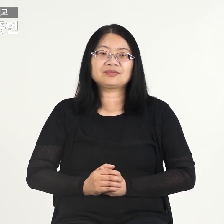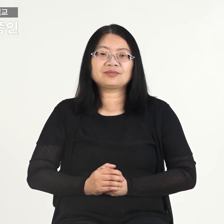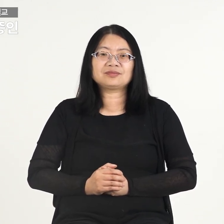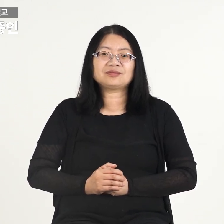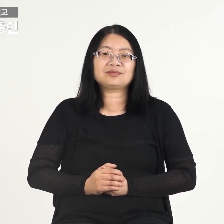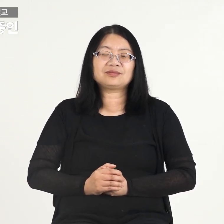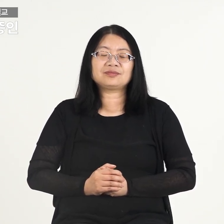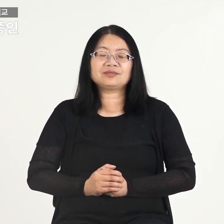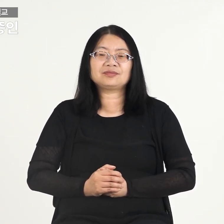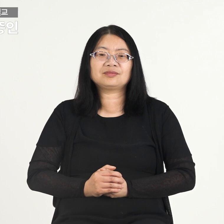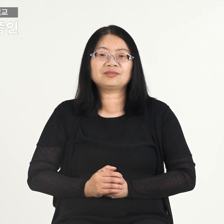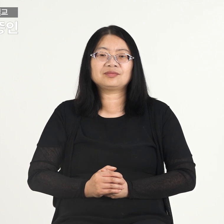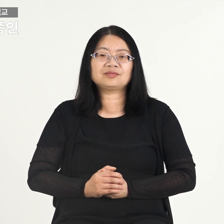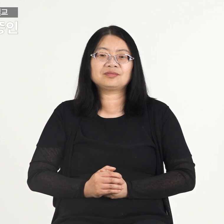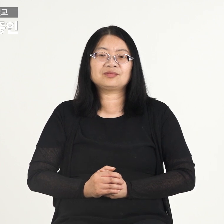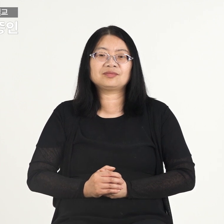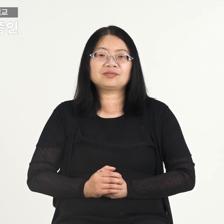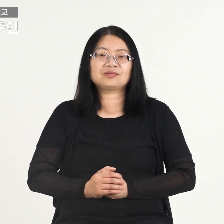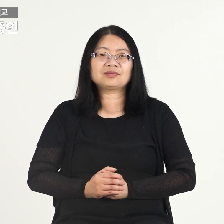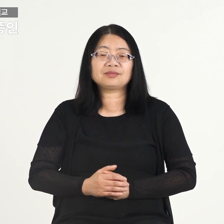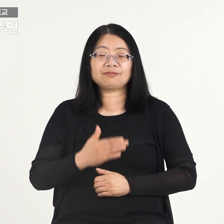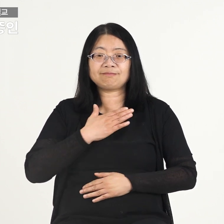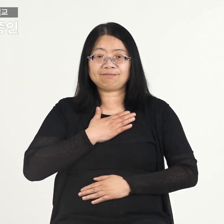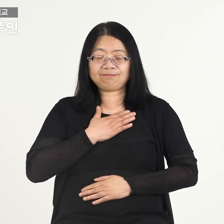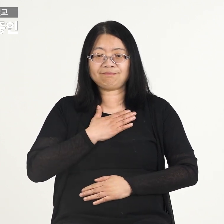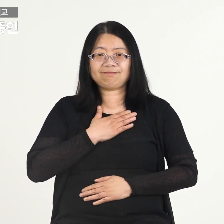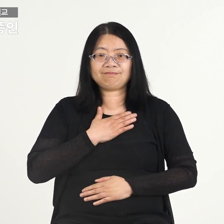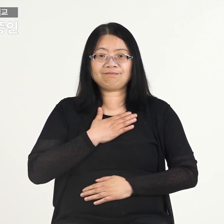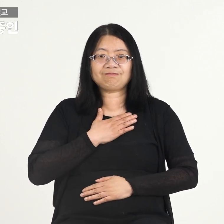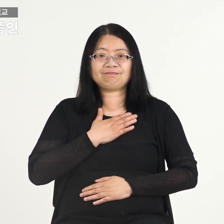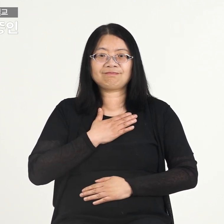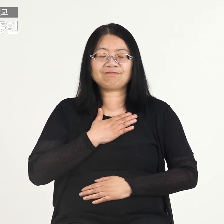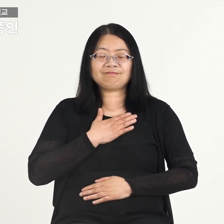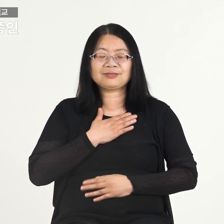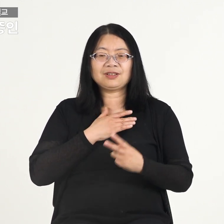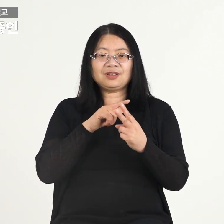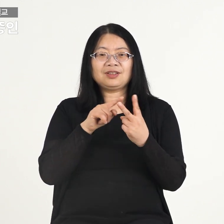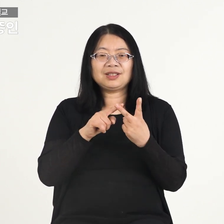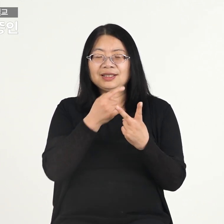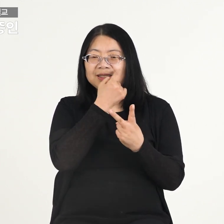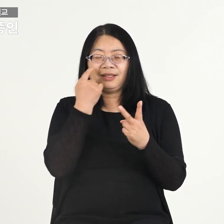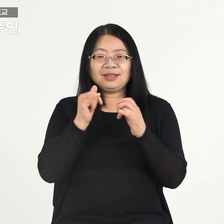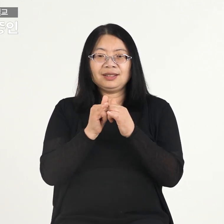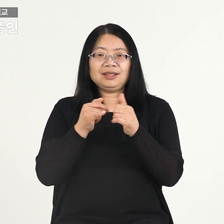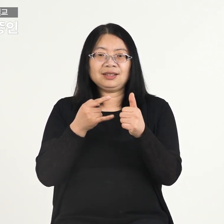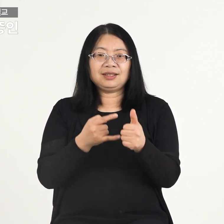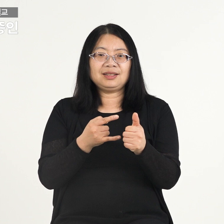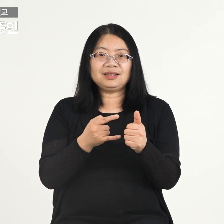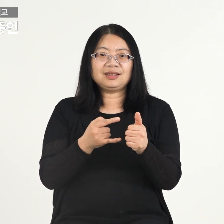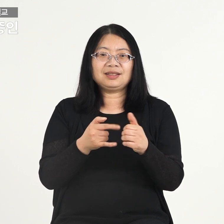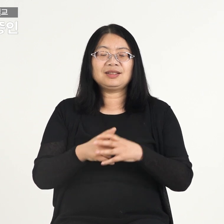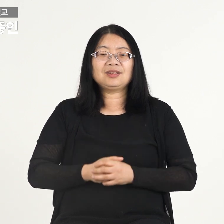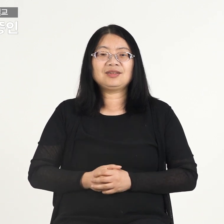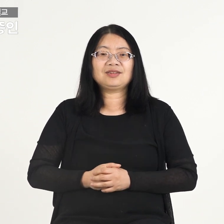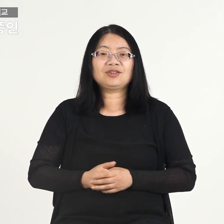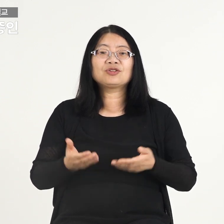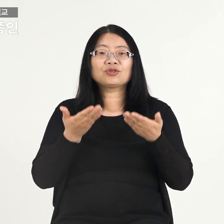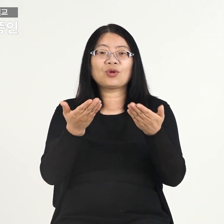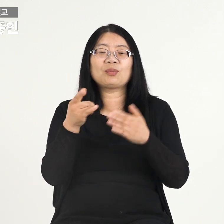한 장 앞으로 넘겨서 내가 나의 두 증인에게 뭘